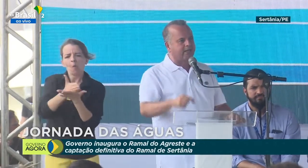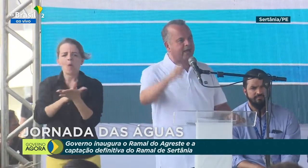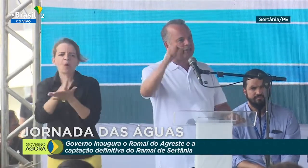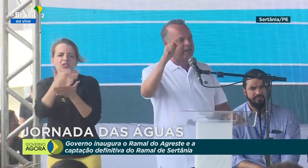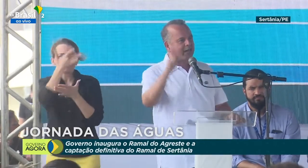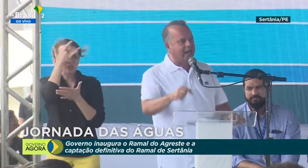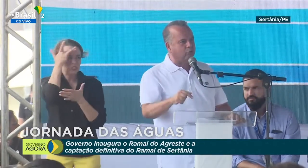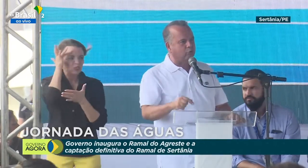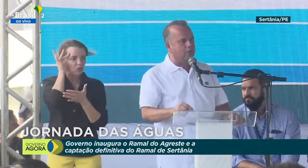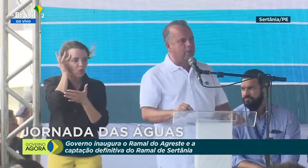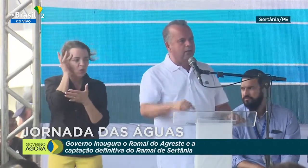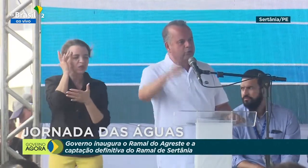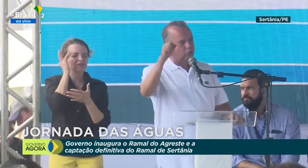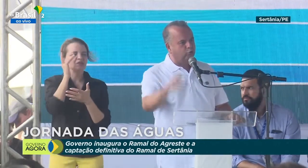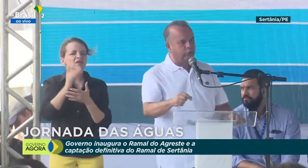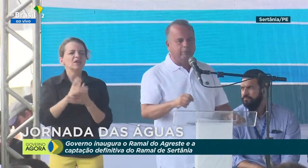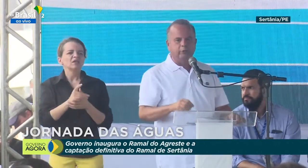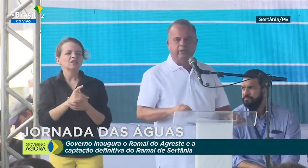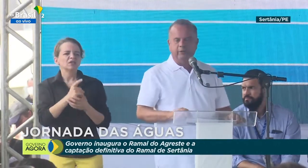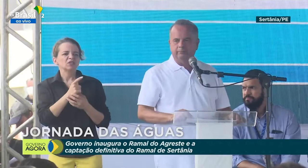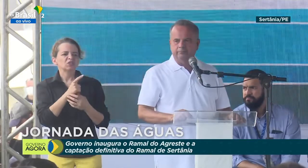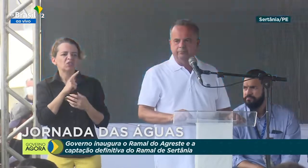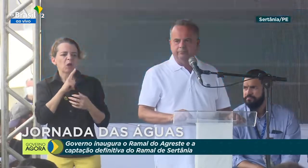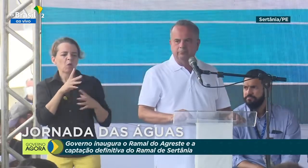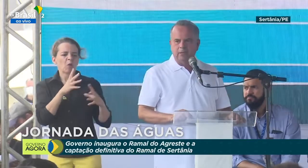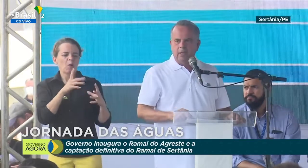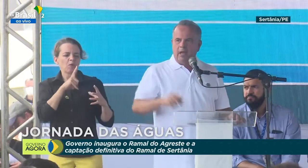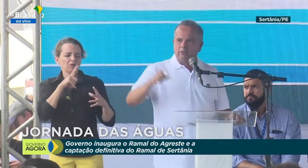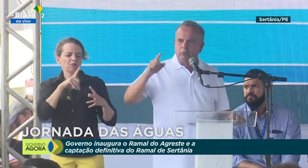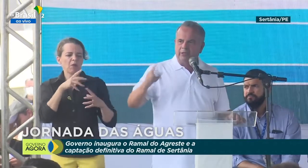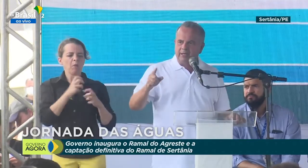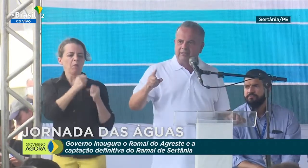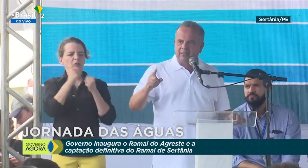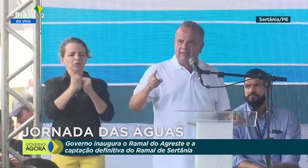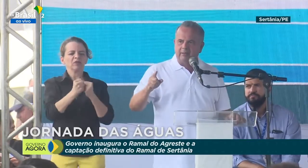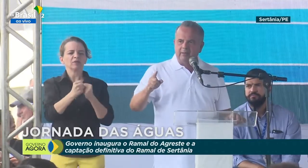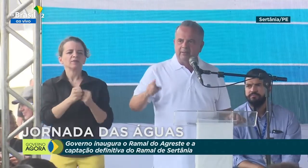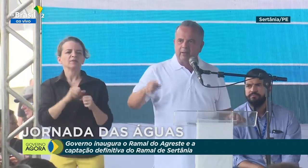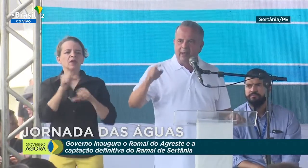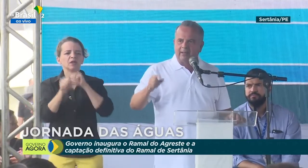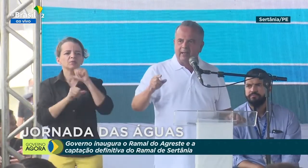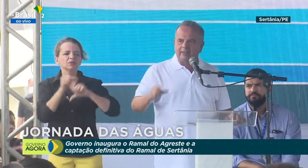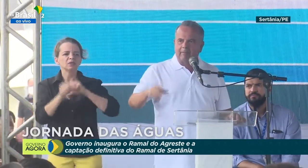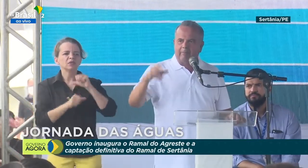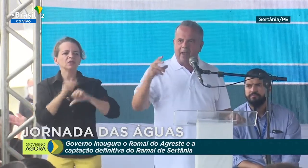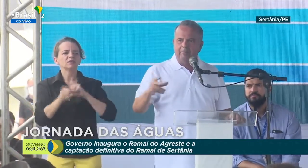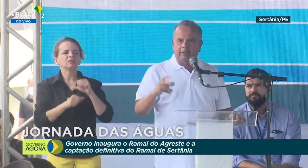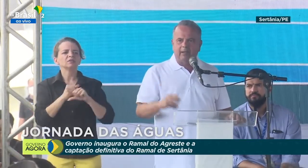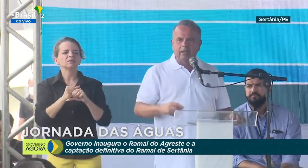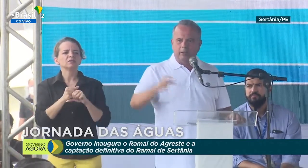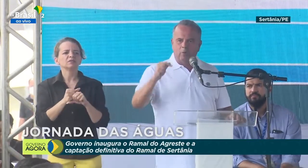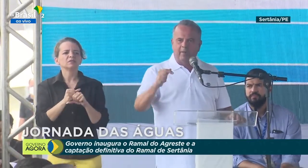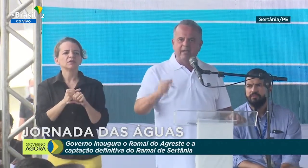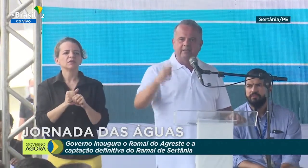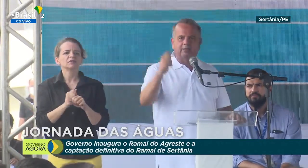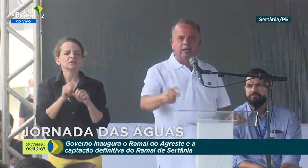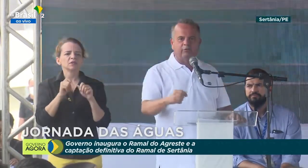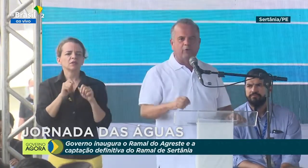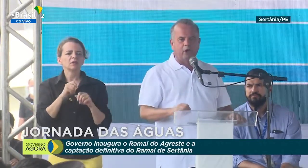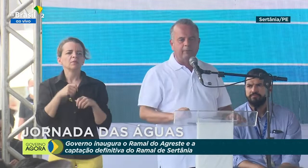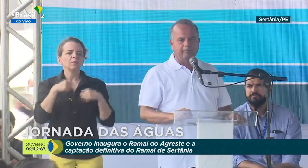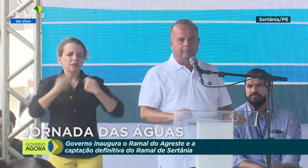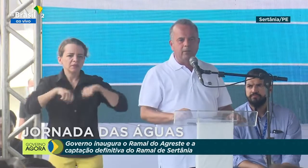estão encastelados na estrutura de poder. As mudanças são aquelas que permitem que o país